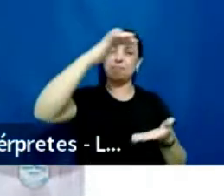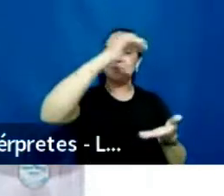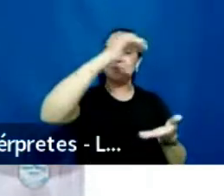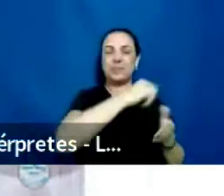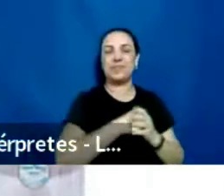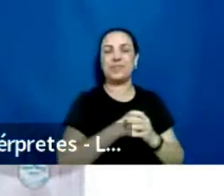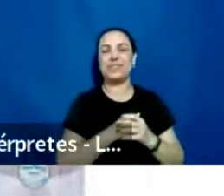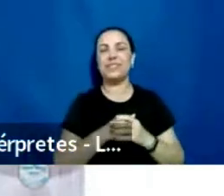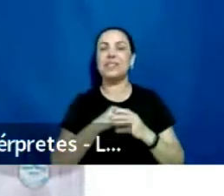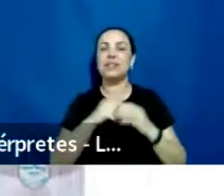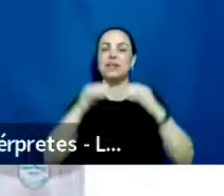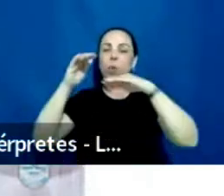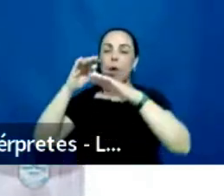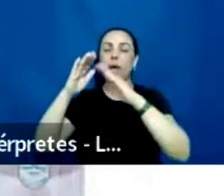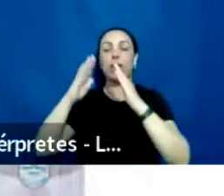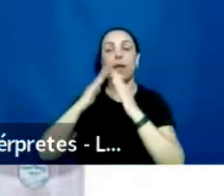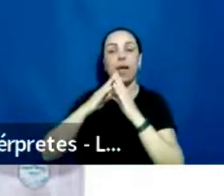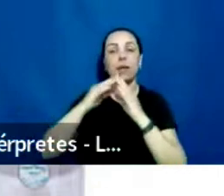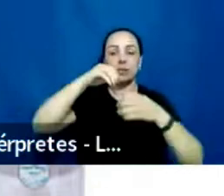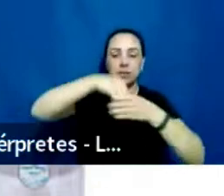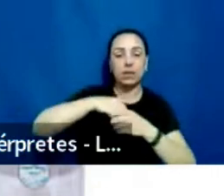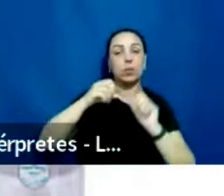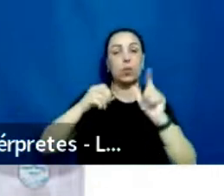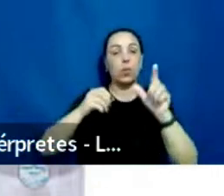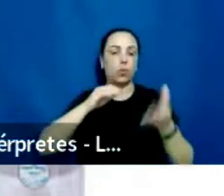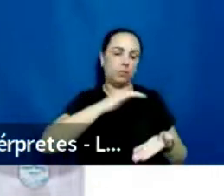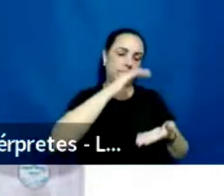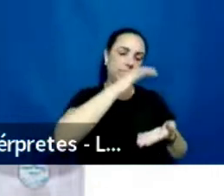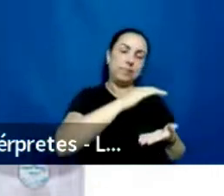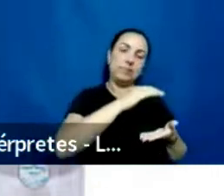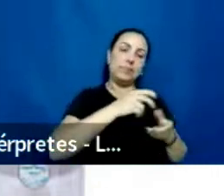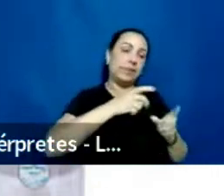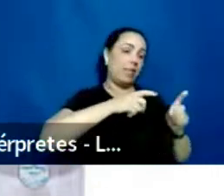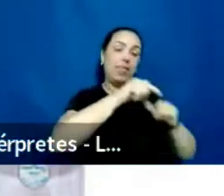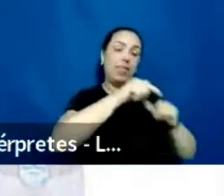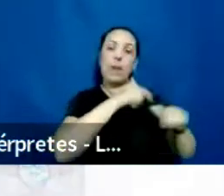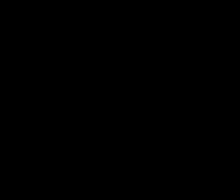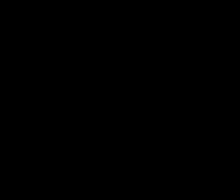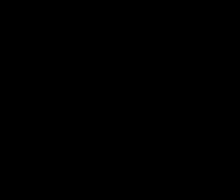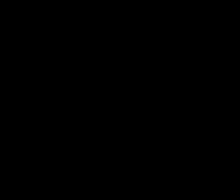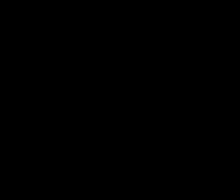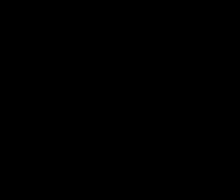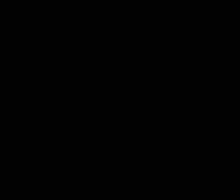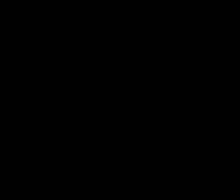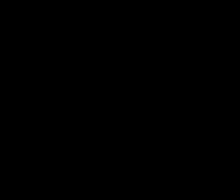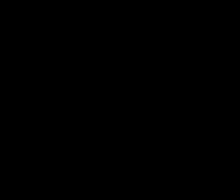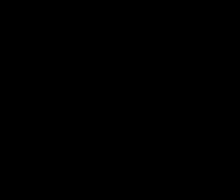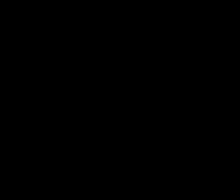jarra d'água. Então, é muito fácil de usar esse projeto.